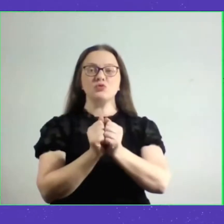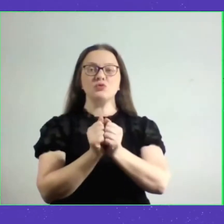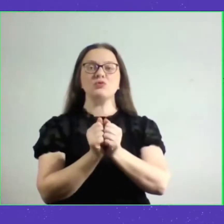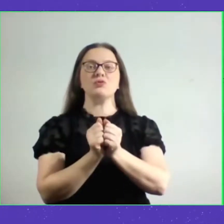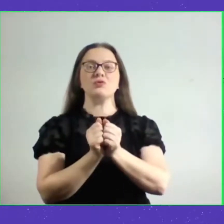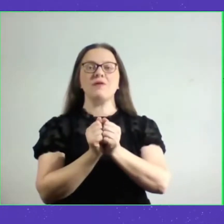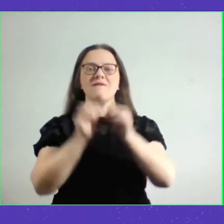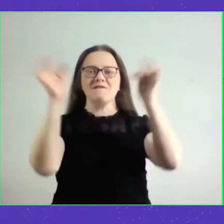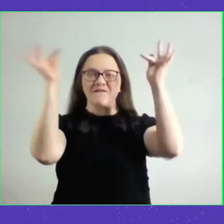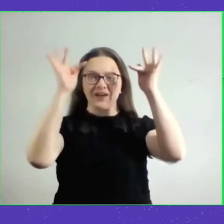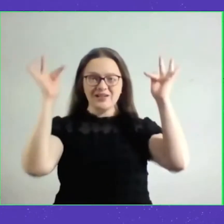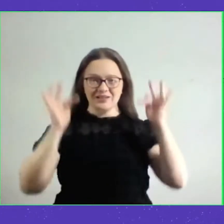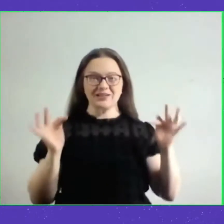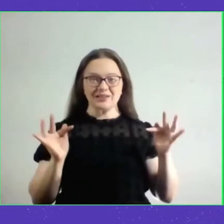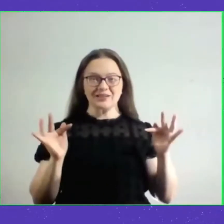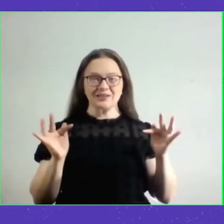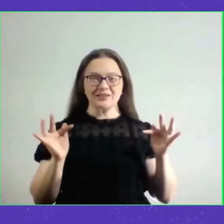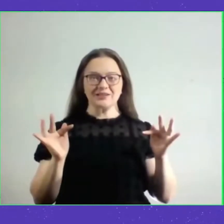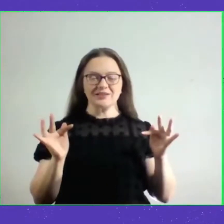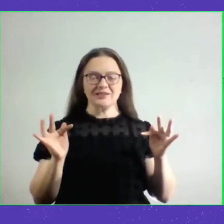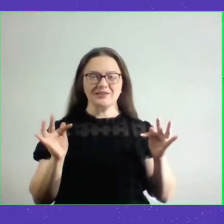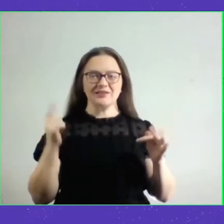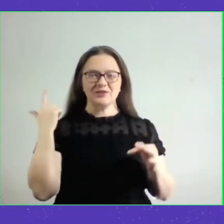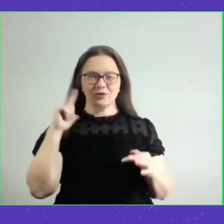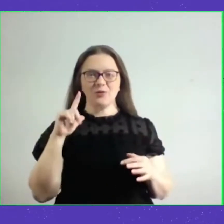Amém. De novo. Felizes.